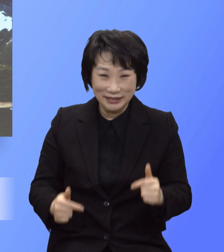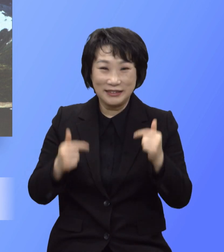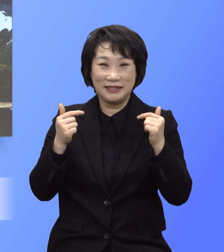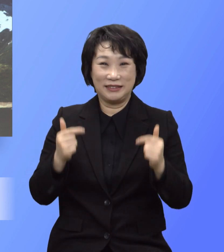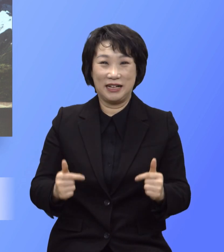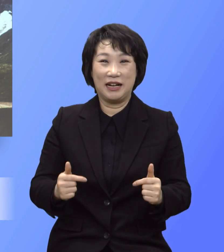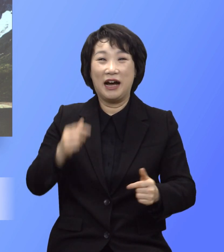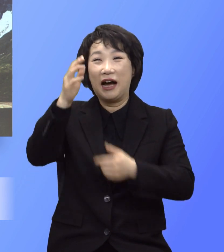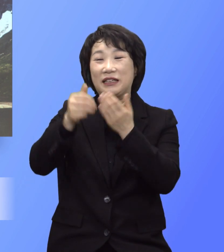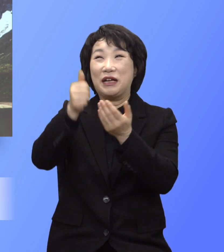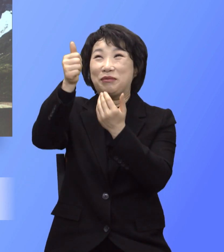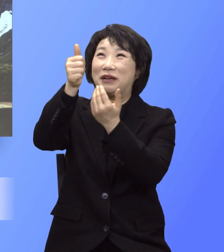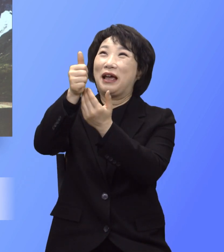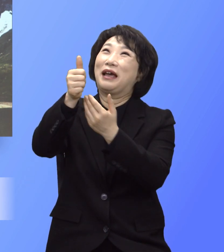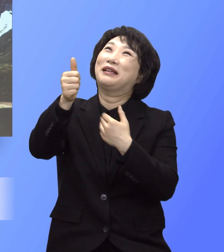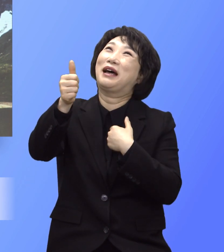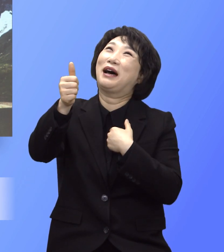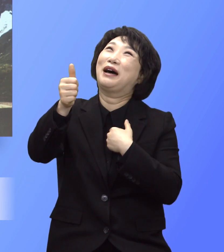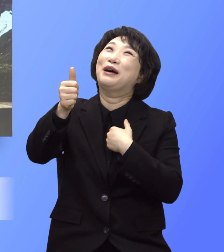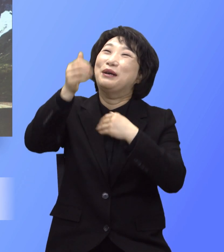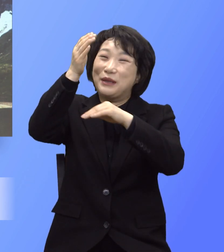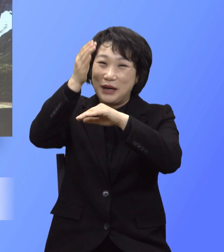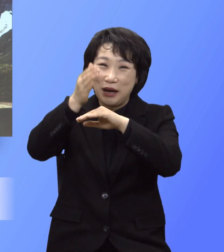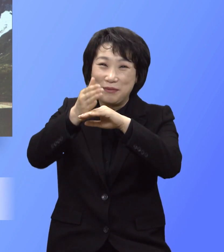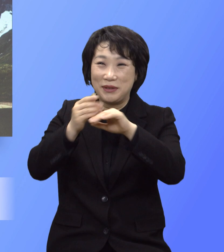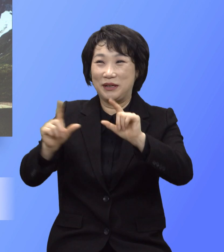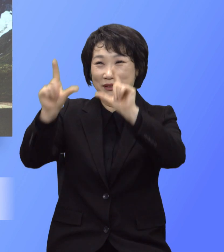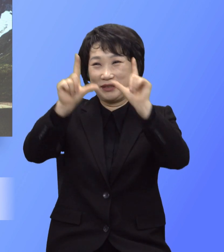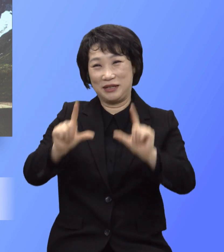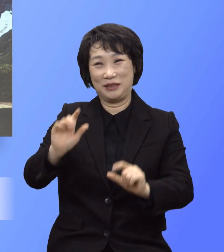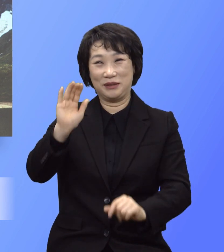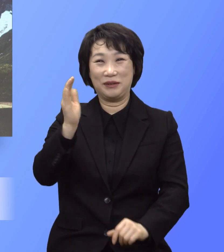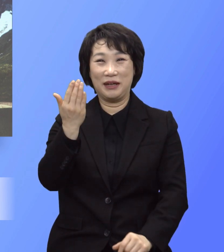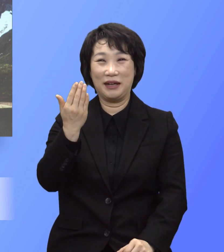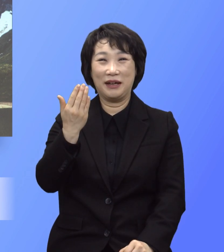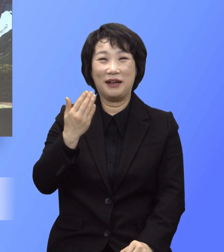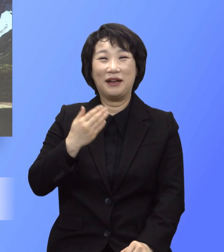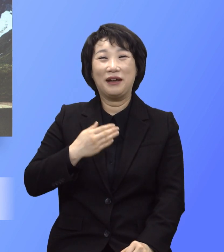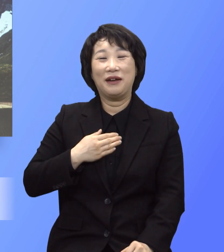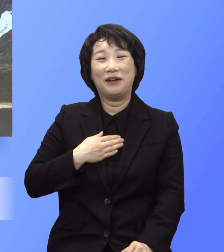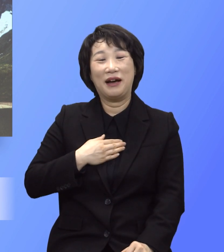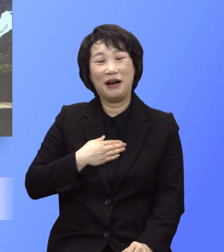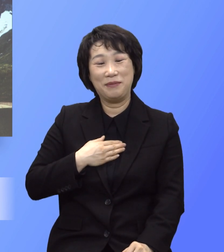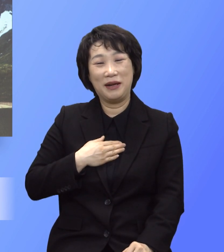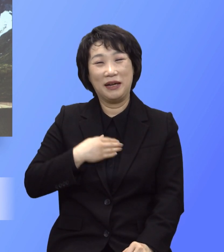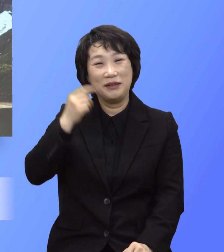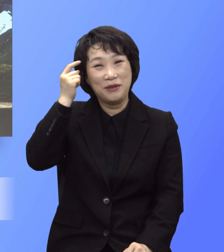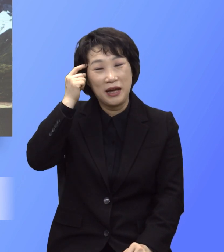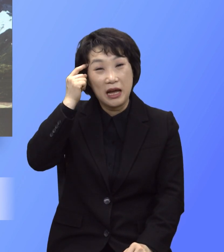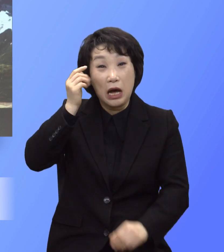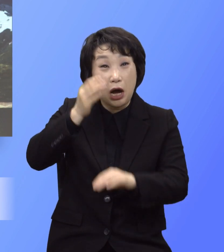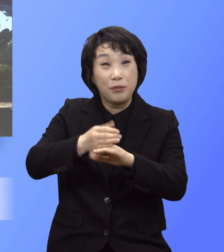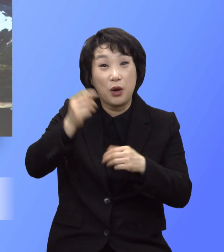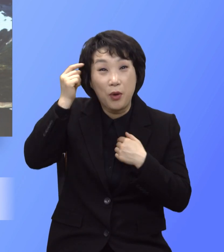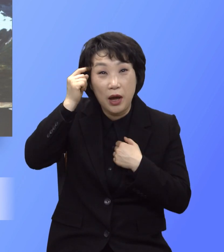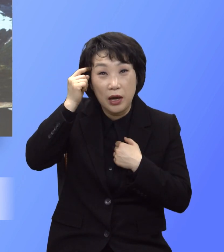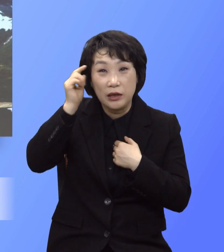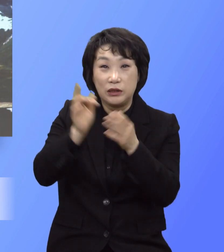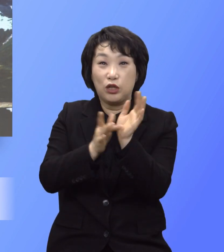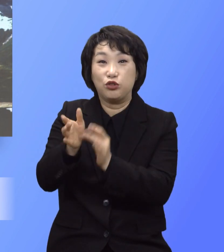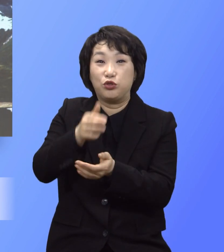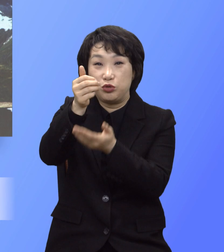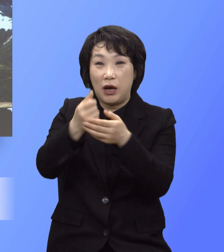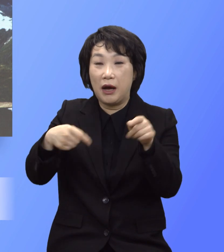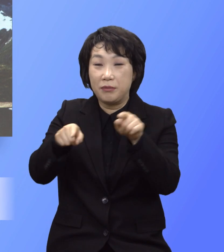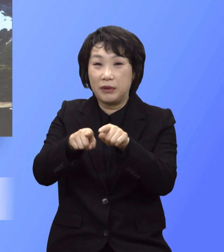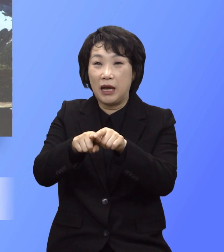항상 하나님 앞에 감사하며 살 수밖에 없는 것은 감사가 뭐냐? 그리스도와 함께